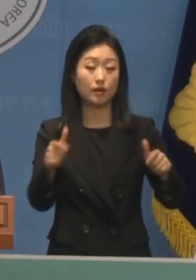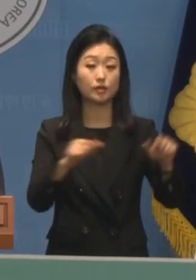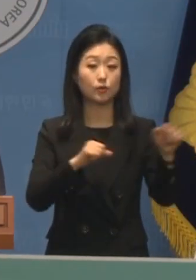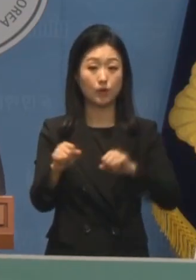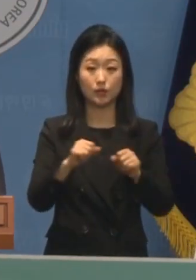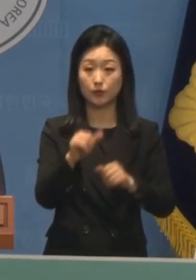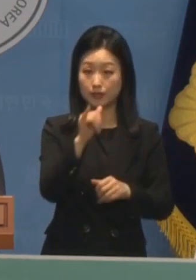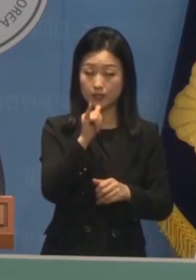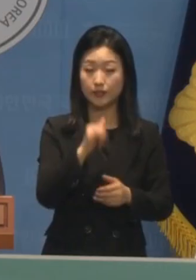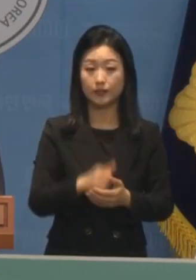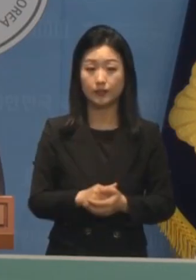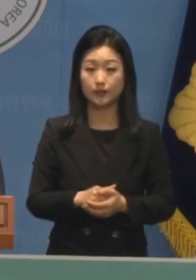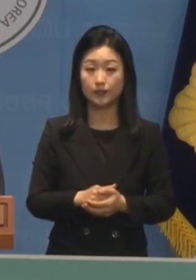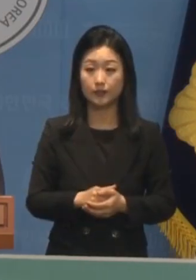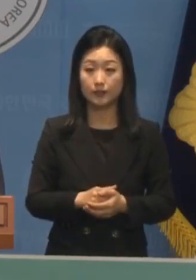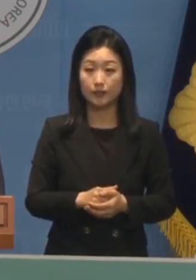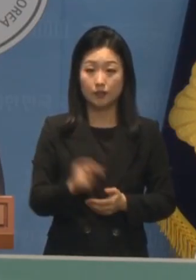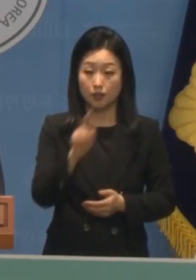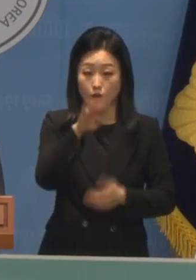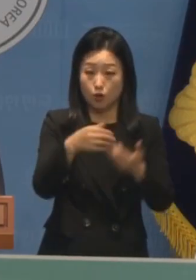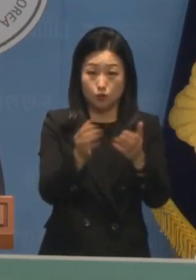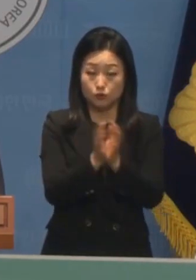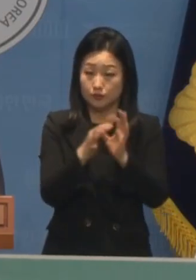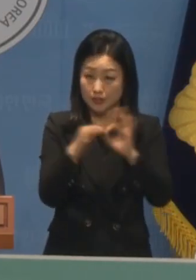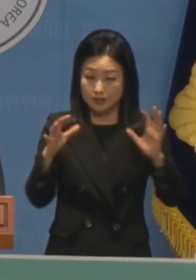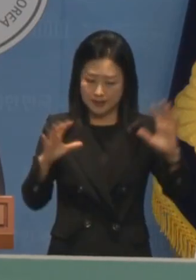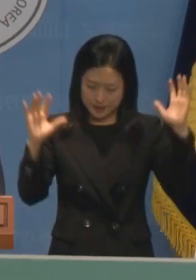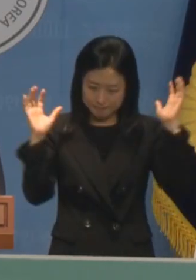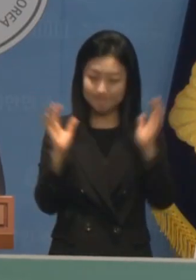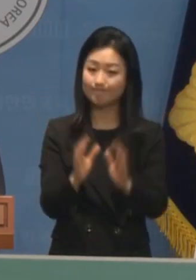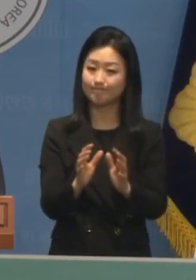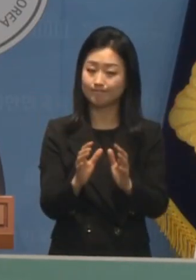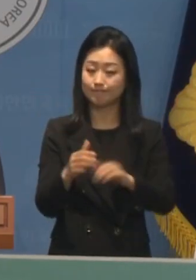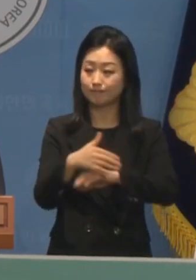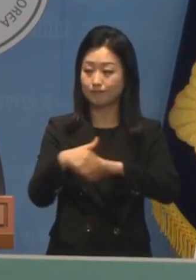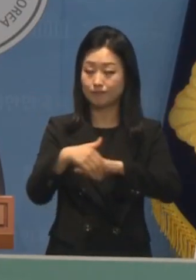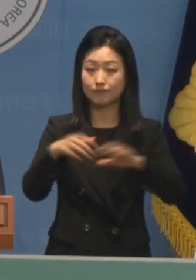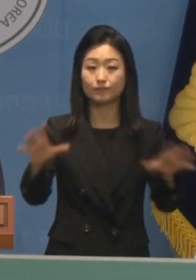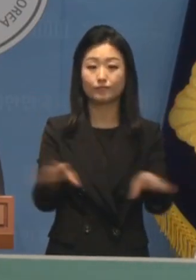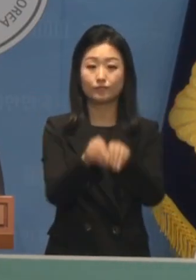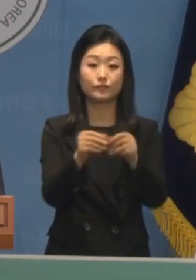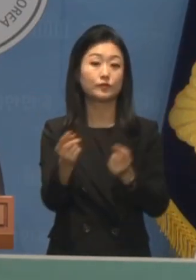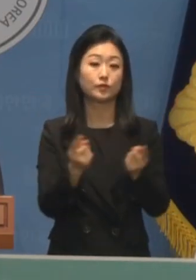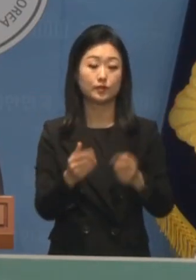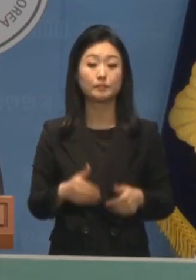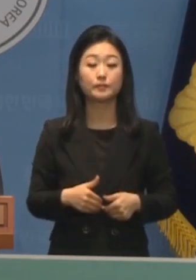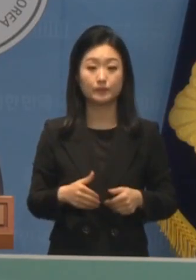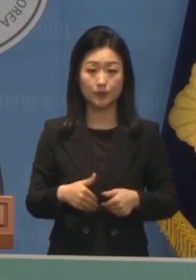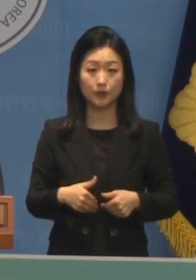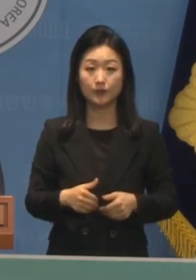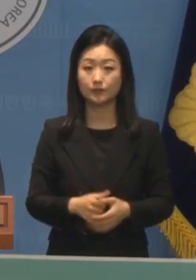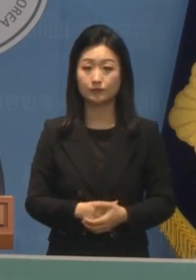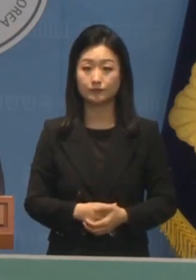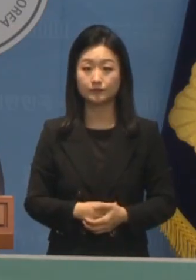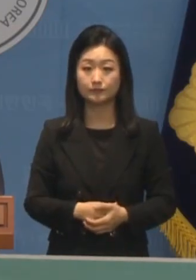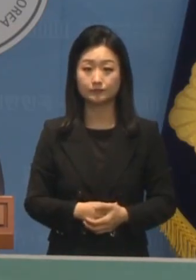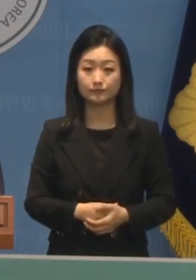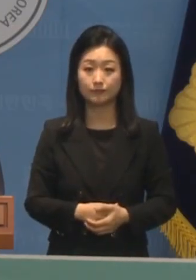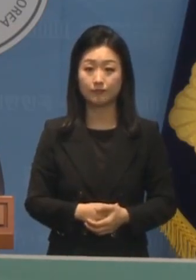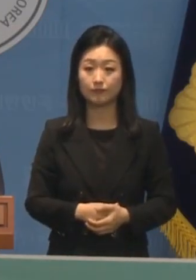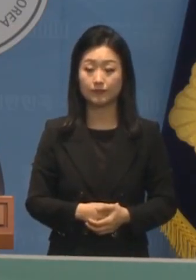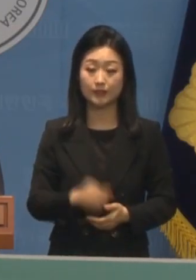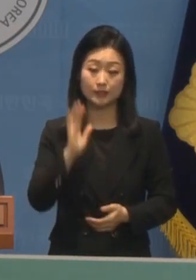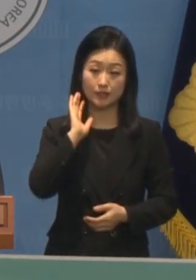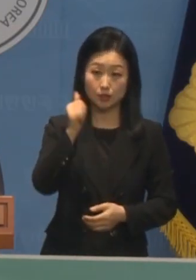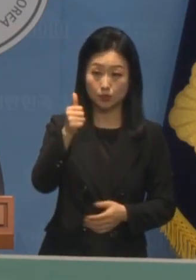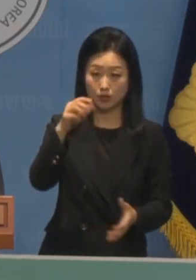펼칩니다. 따라서 특정 부처를 넘어서는 차원에서 정책을 총괄 조정할 필요가 있습니다. 이를 위해서